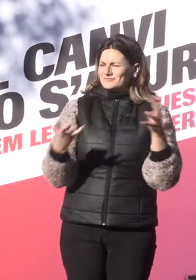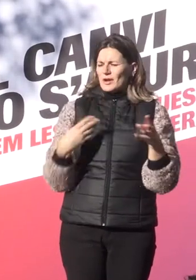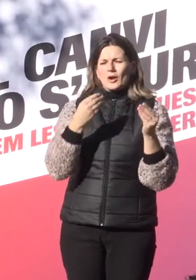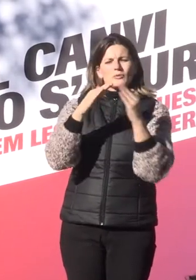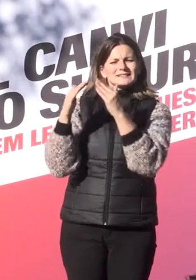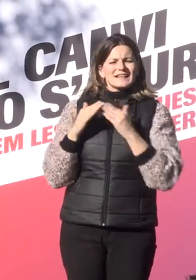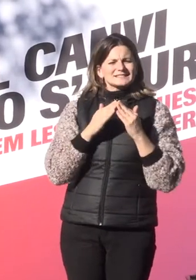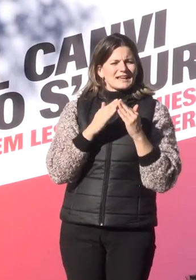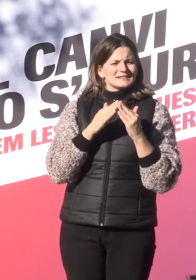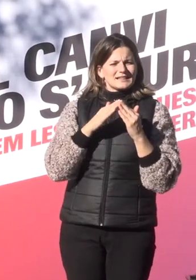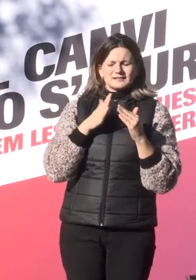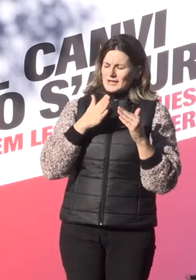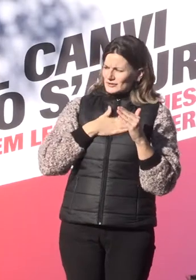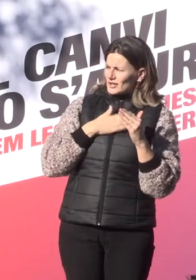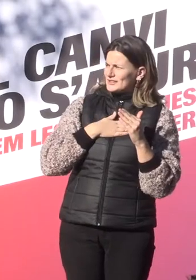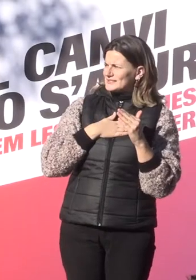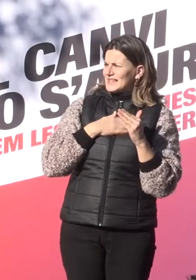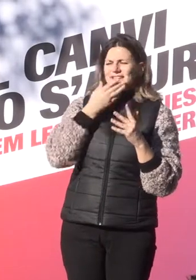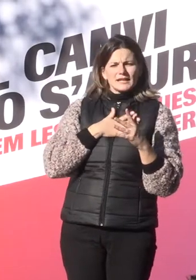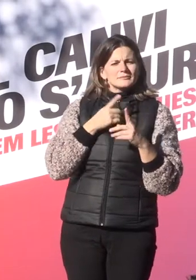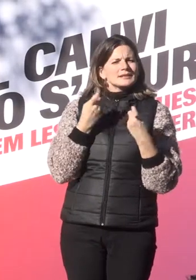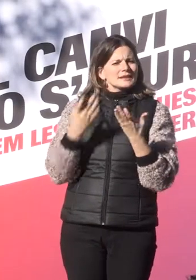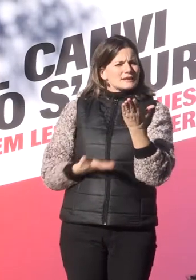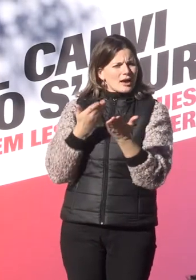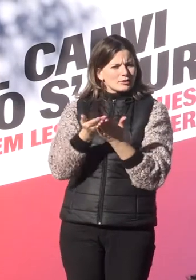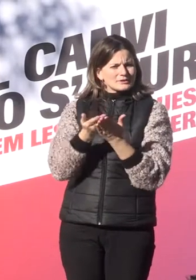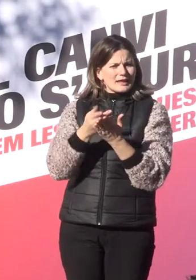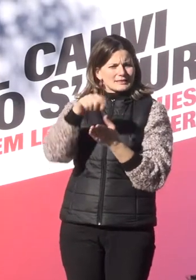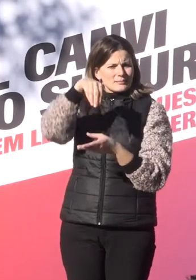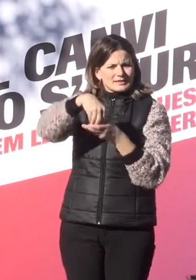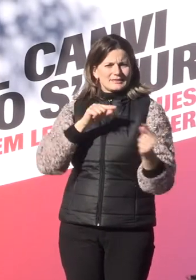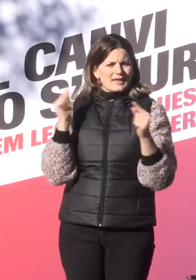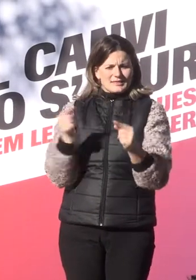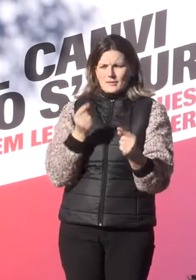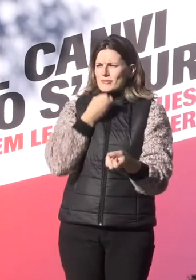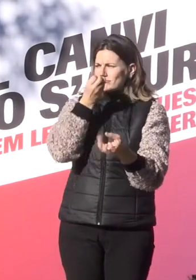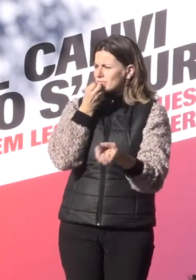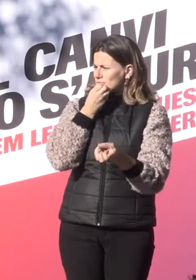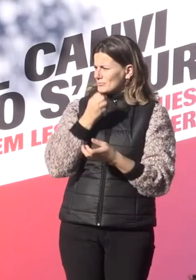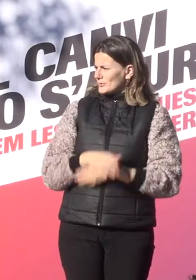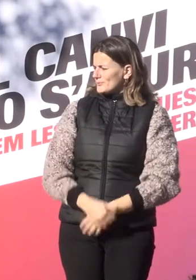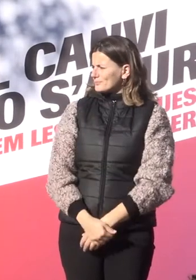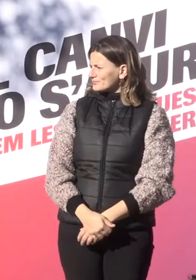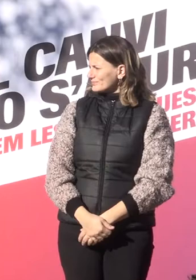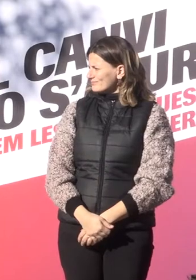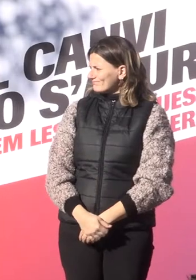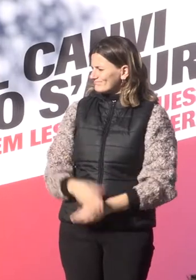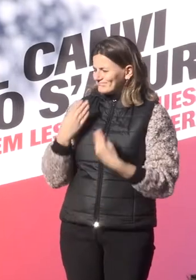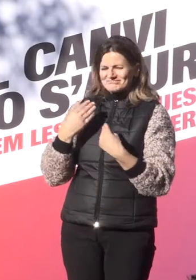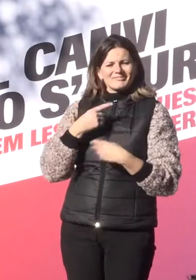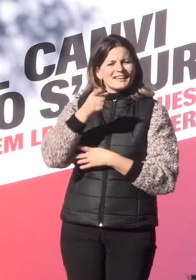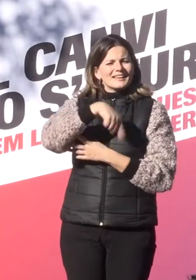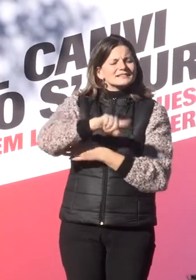que nos parecen que son nuestras casas y que tenemos que aportar en ese debate y una cosa que también me